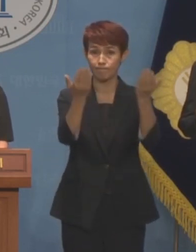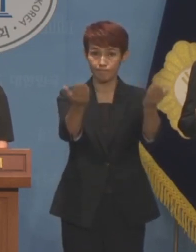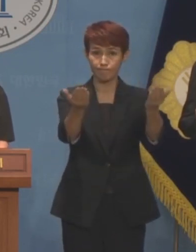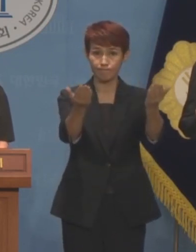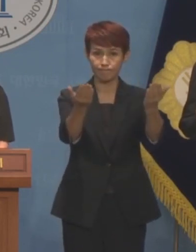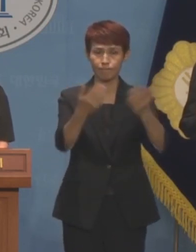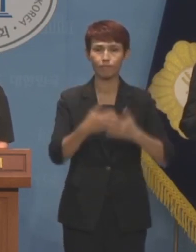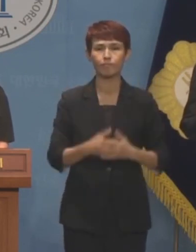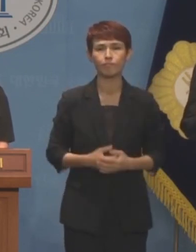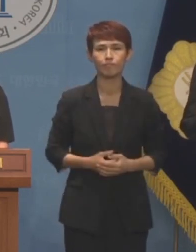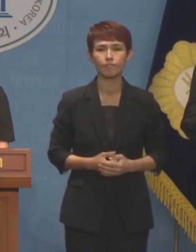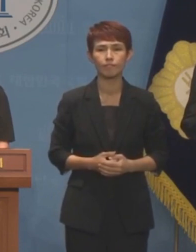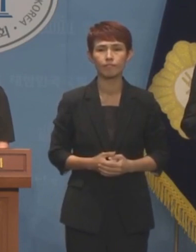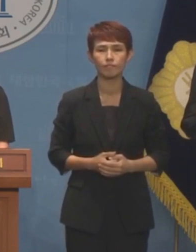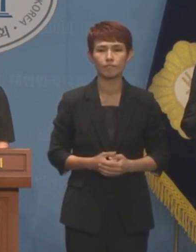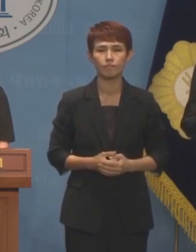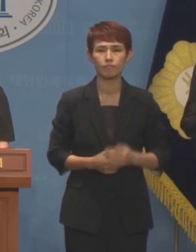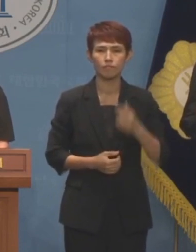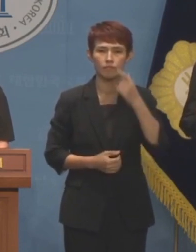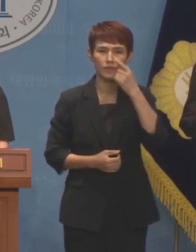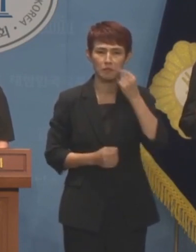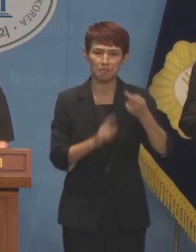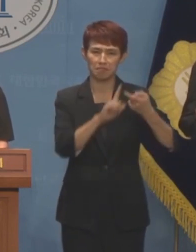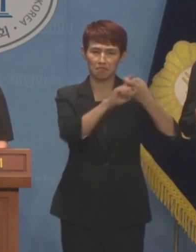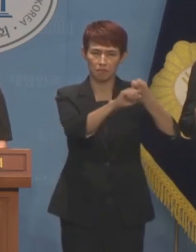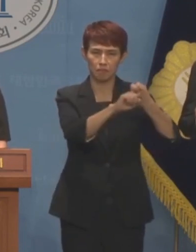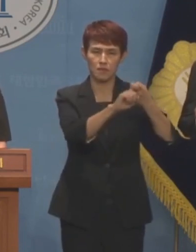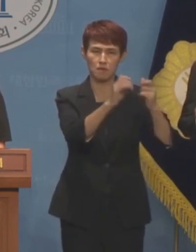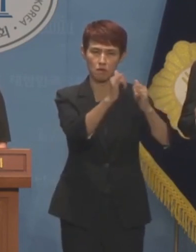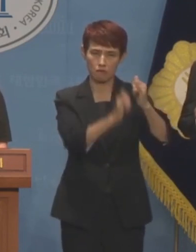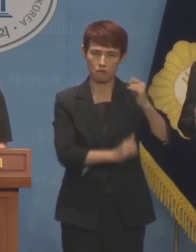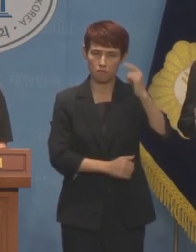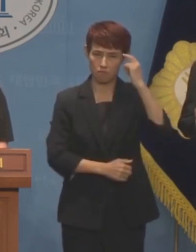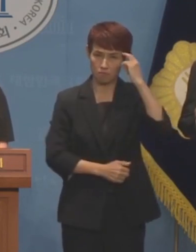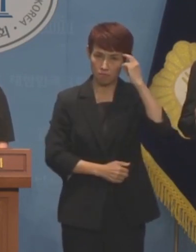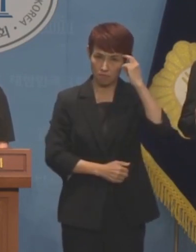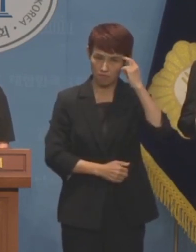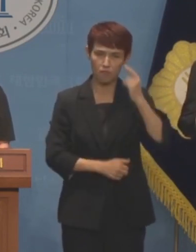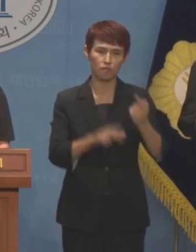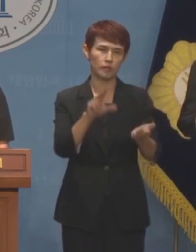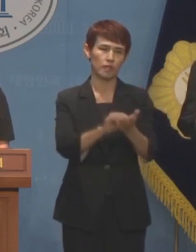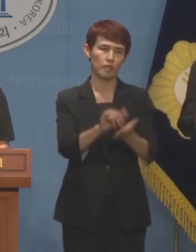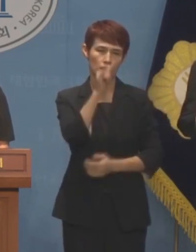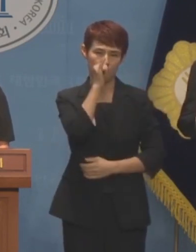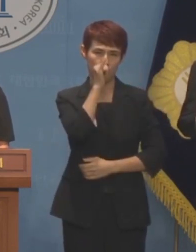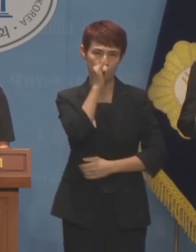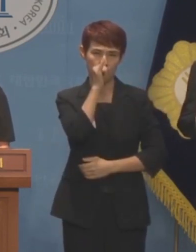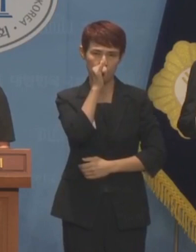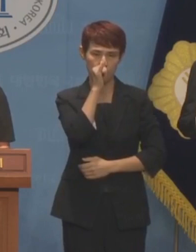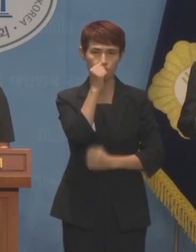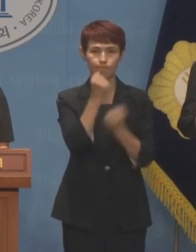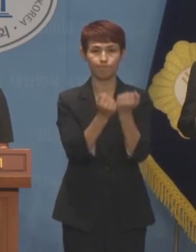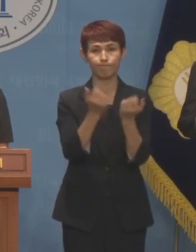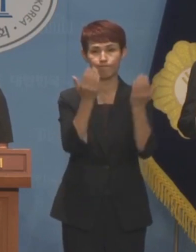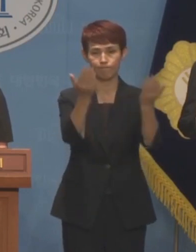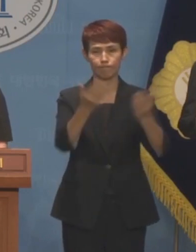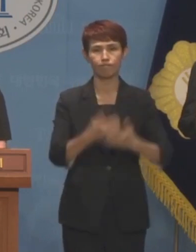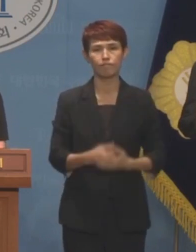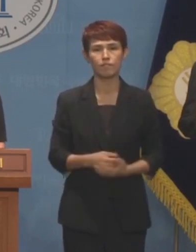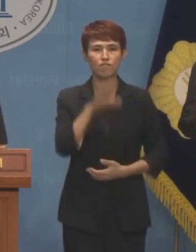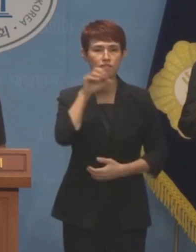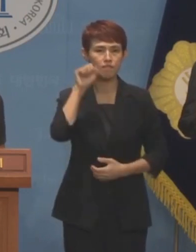이런 극일 또 혹은 친일 역사관에 대한 인식에 대한 비판의 성명을 낭독하도록